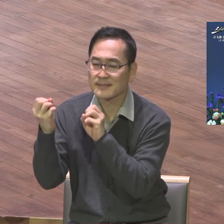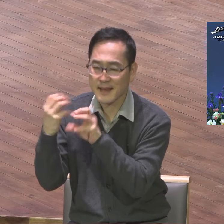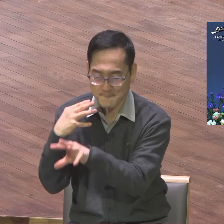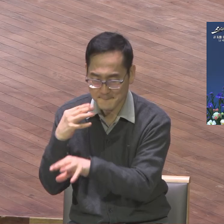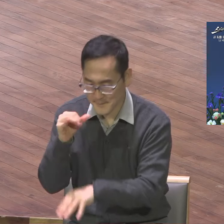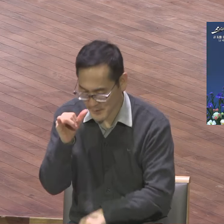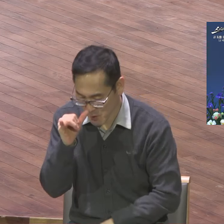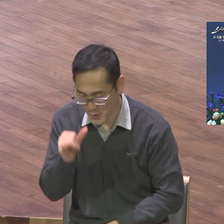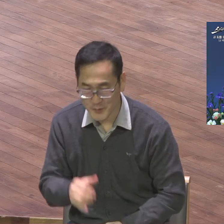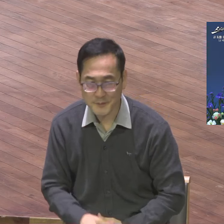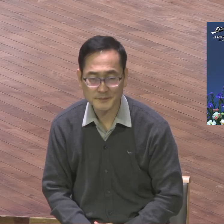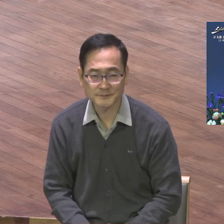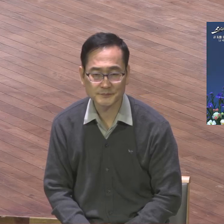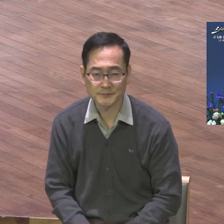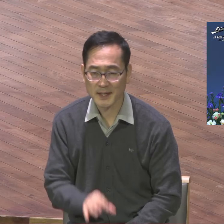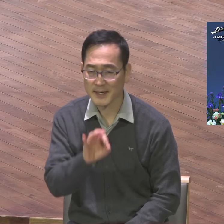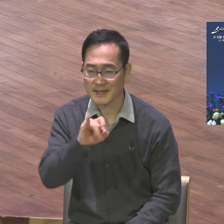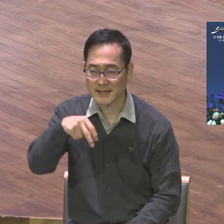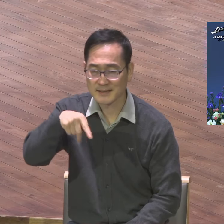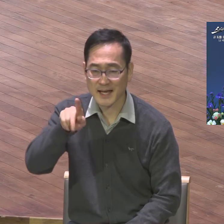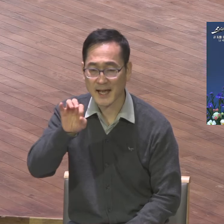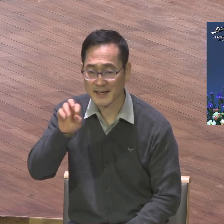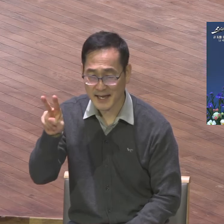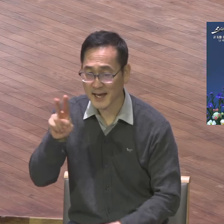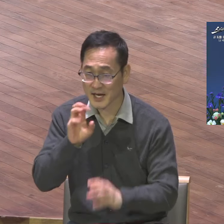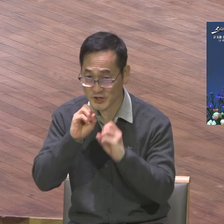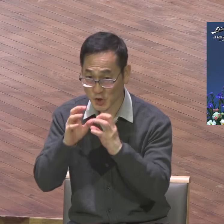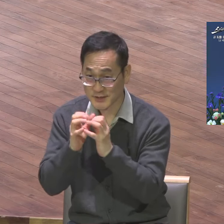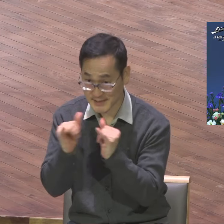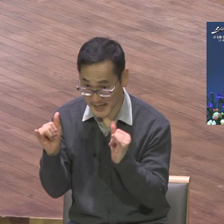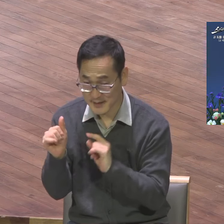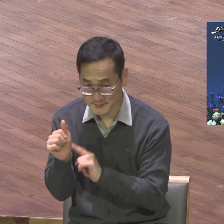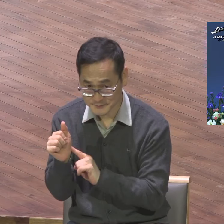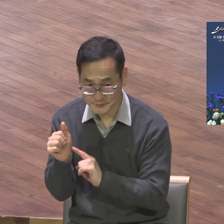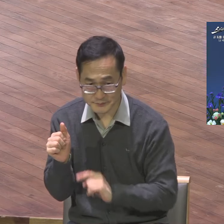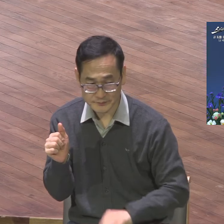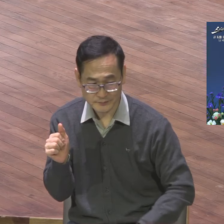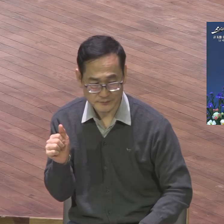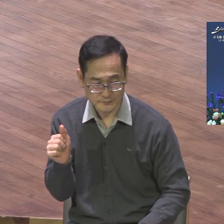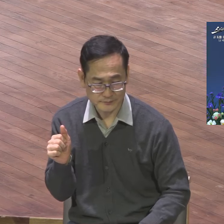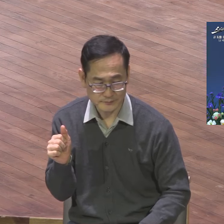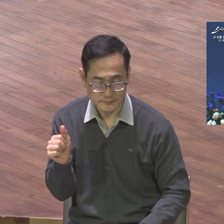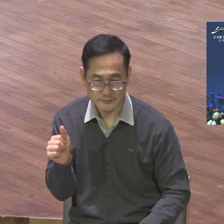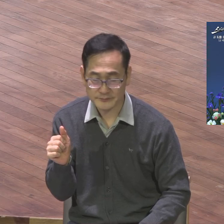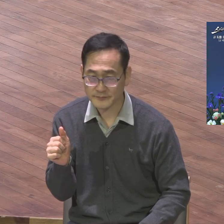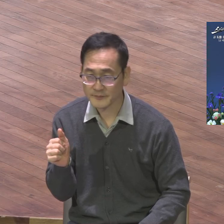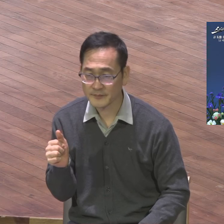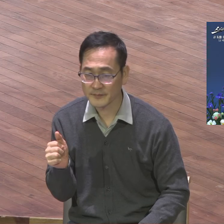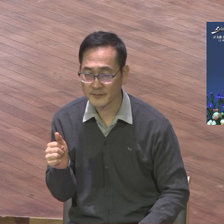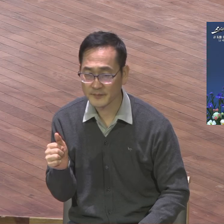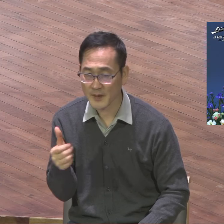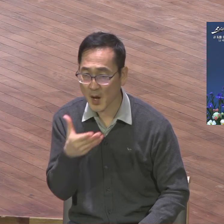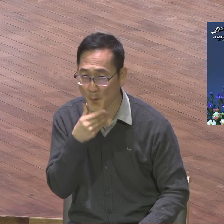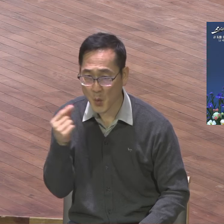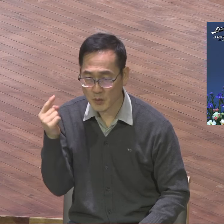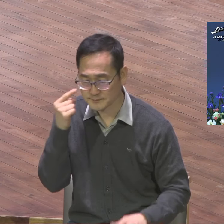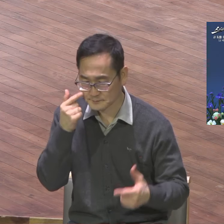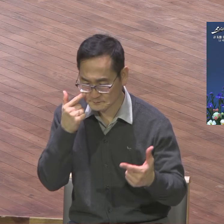것입니다. 이사야 선지자는 이 놀라운 복음적 처방을 우리가 분명히